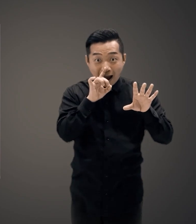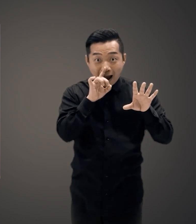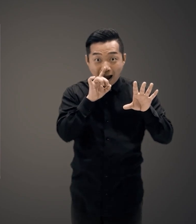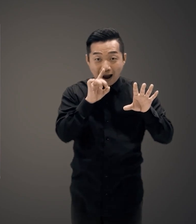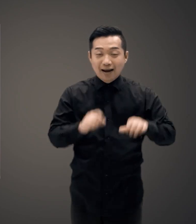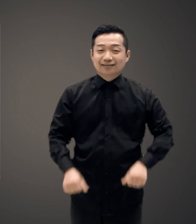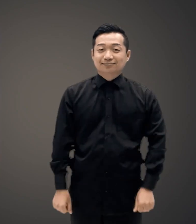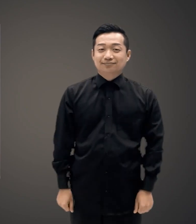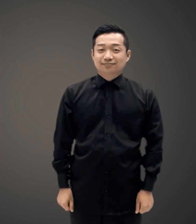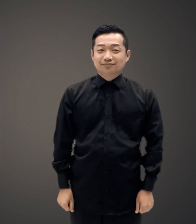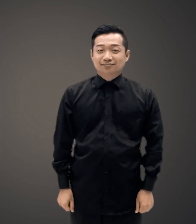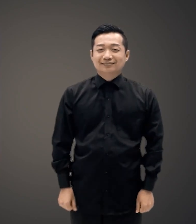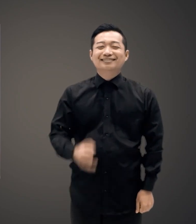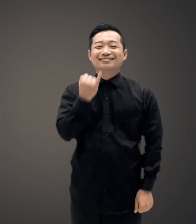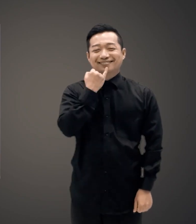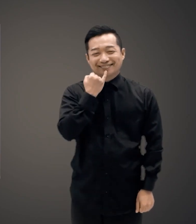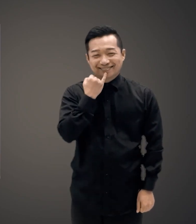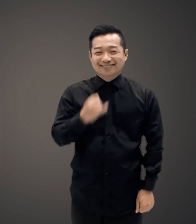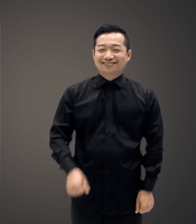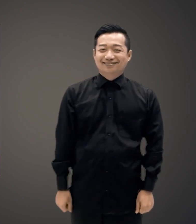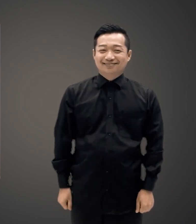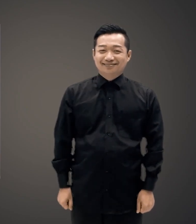해주셔서. 근데 스포인가요?